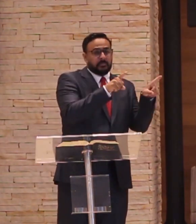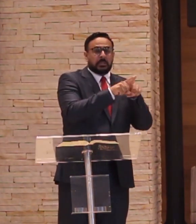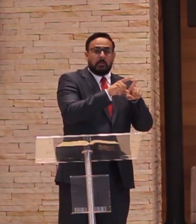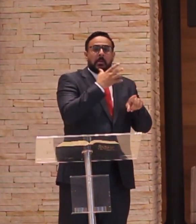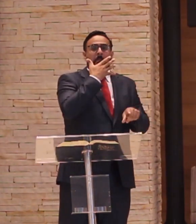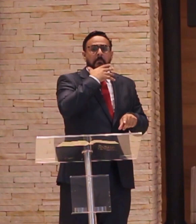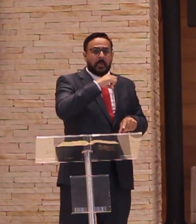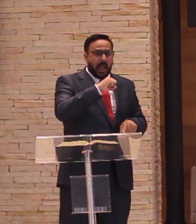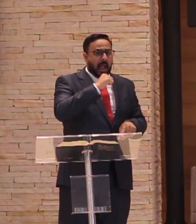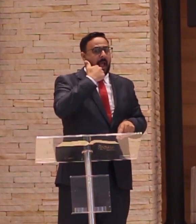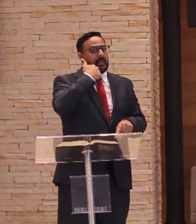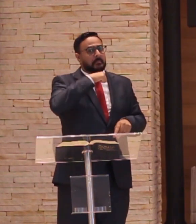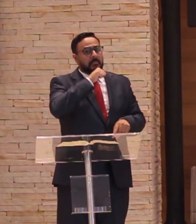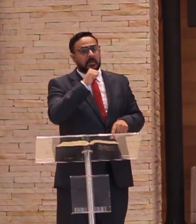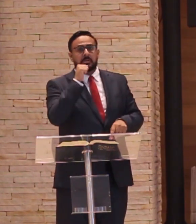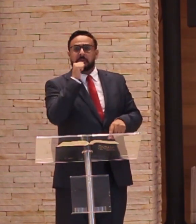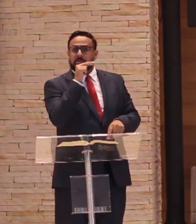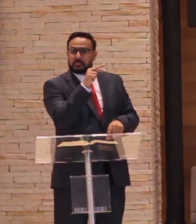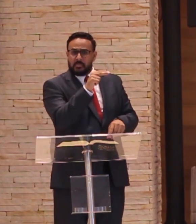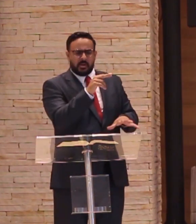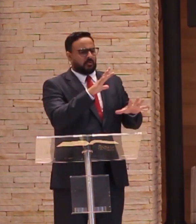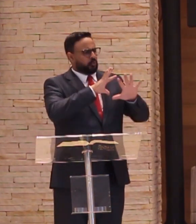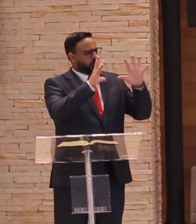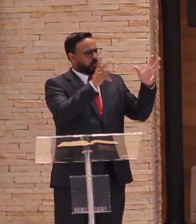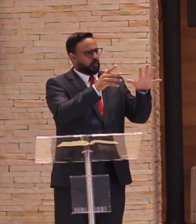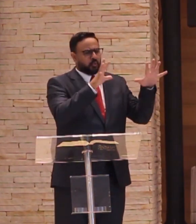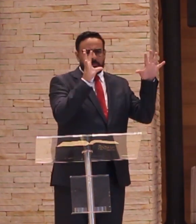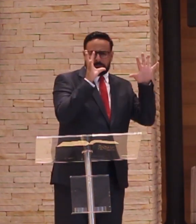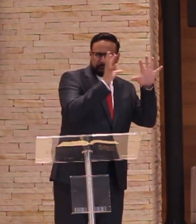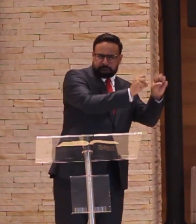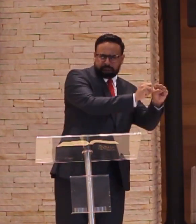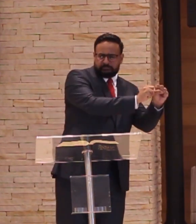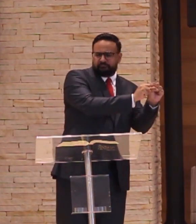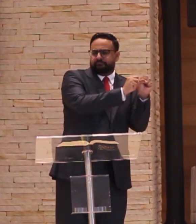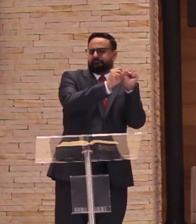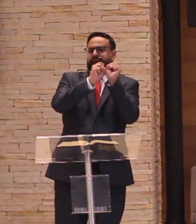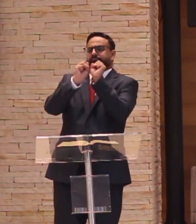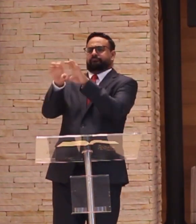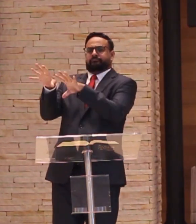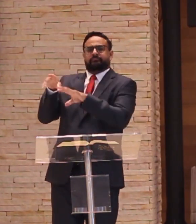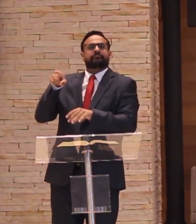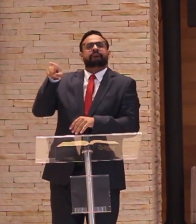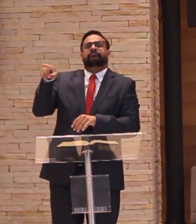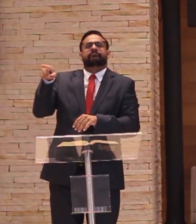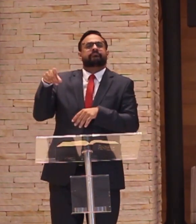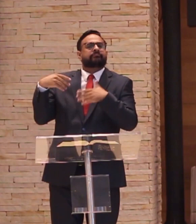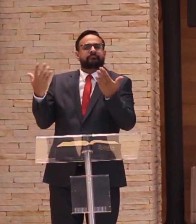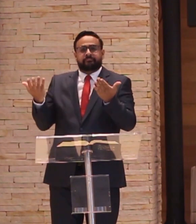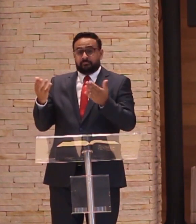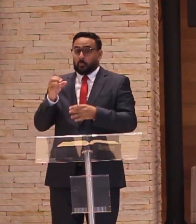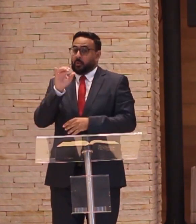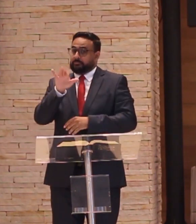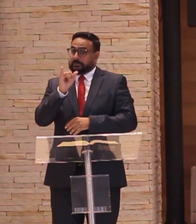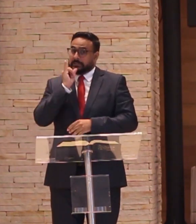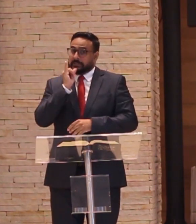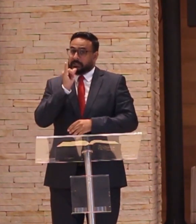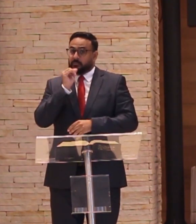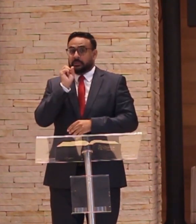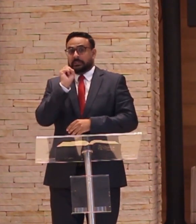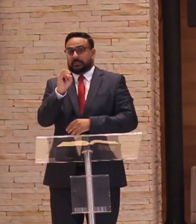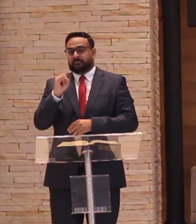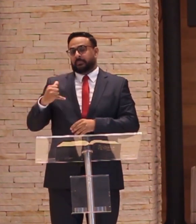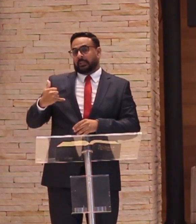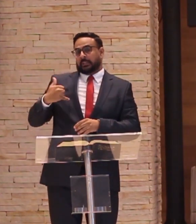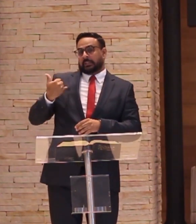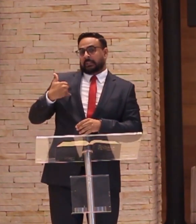judeus pegaram a Ede, seu pai, sua mãe, seus irmãos, toda a família dela e levaram